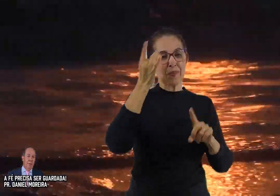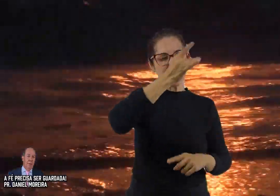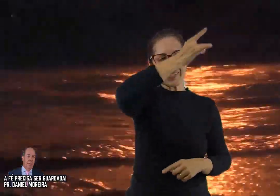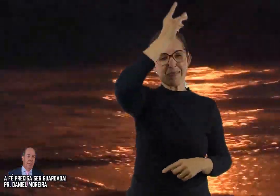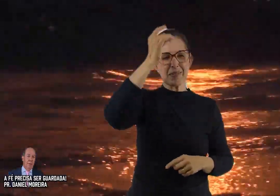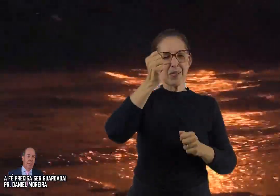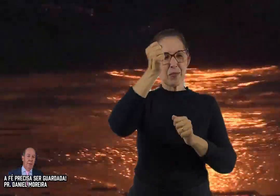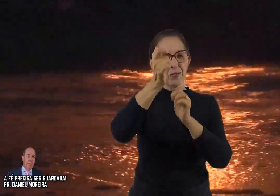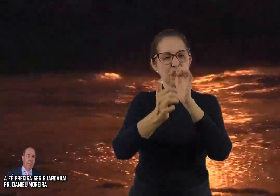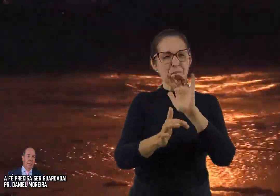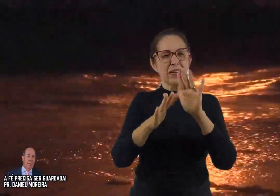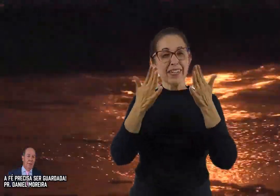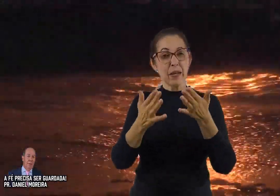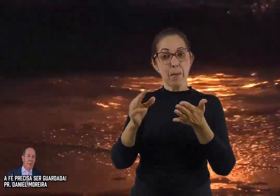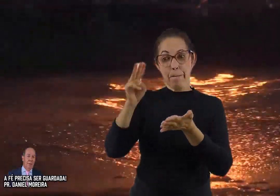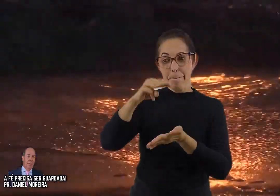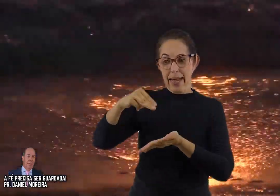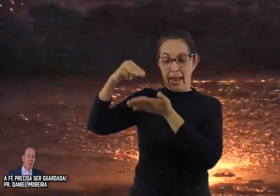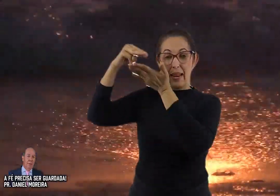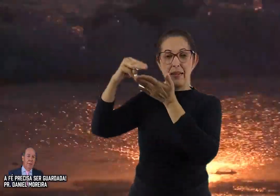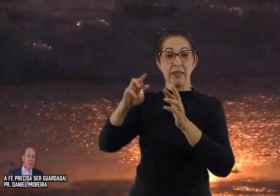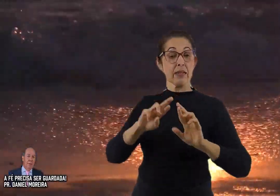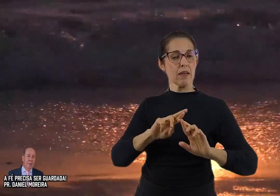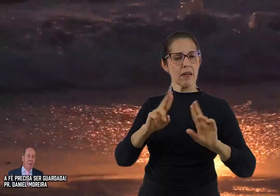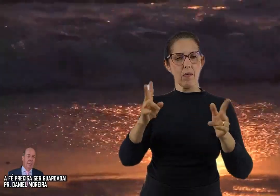Maranata não se trata de uma religião.